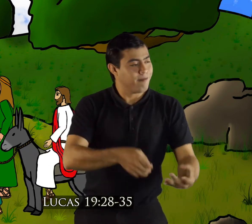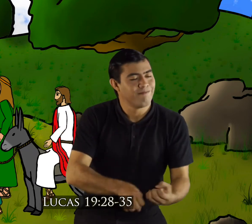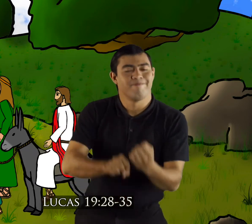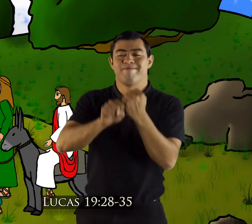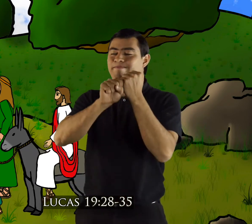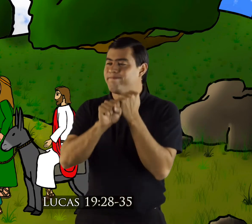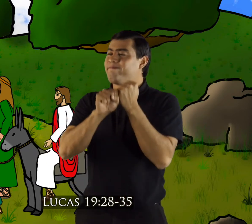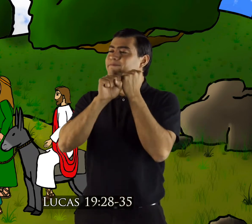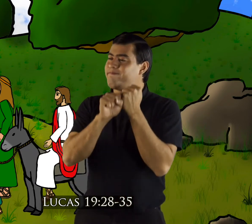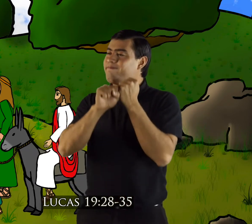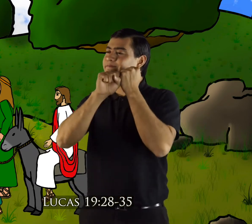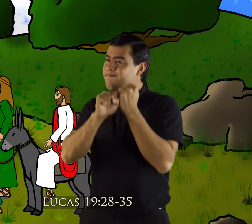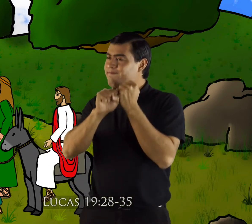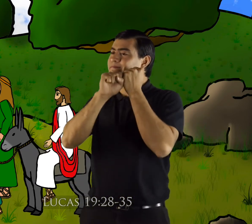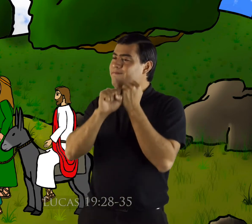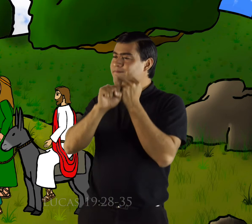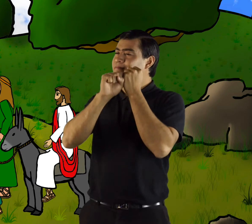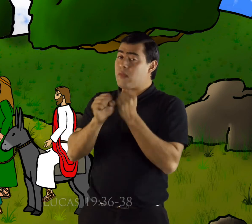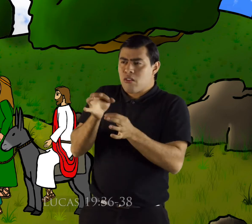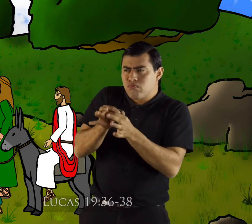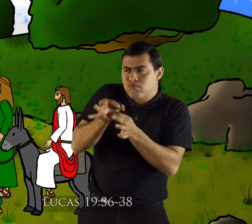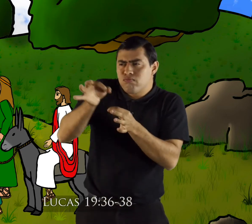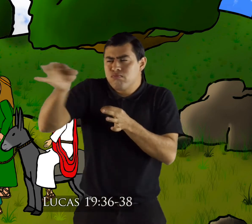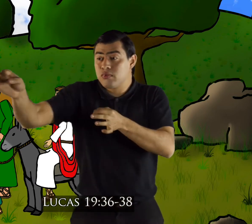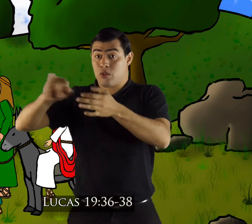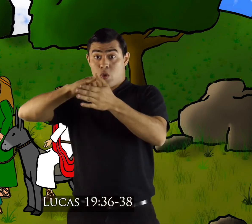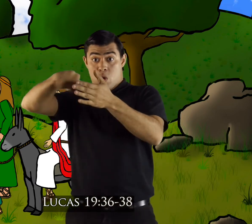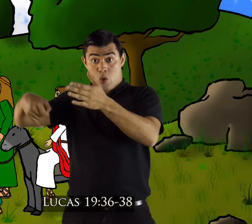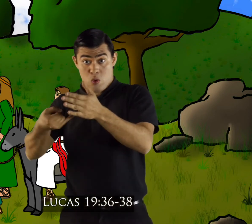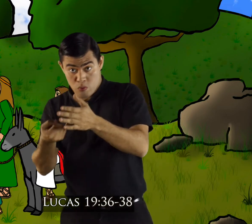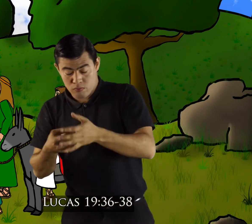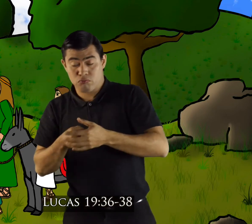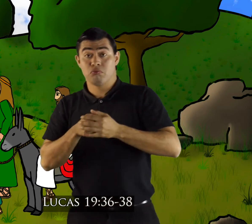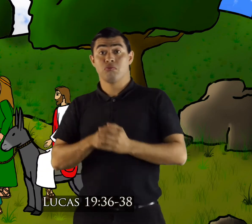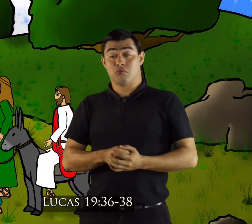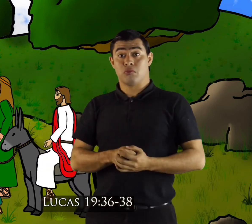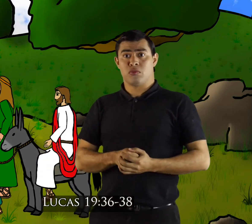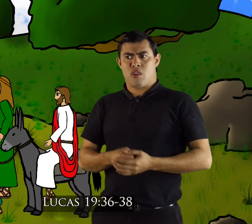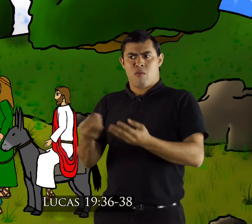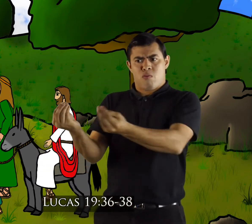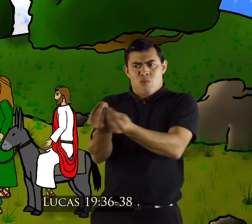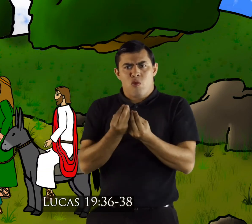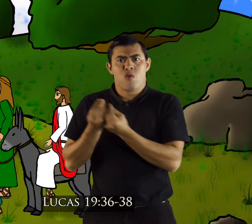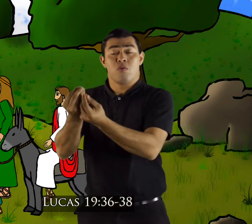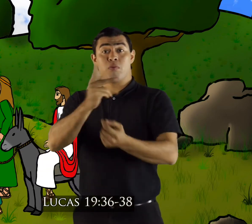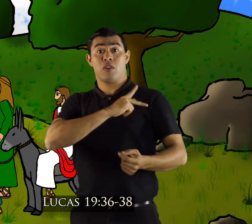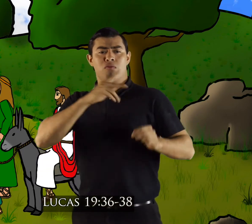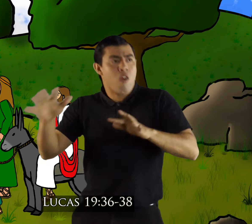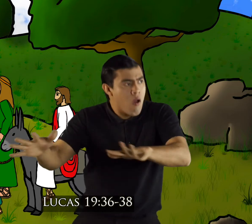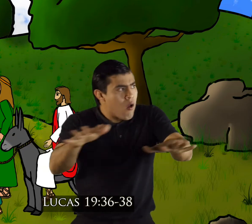y comenzaron a caminar. Jesús iba montado en el burro, camino a Jerusalén. Al verle,